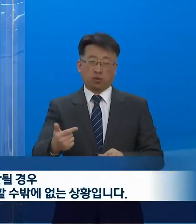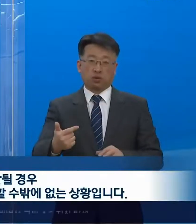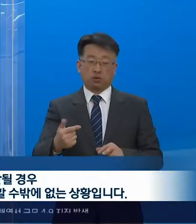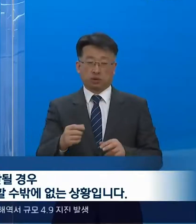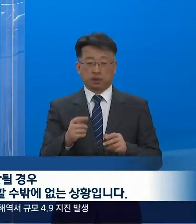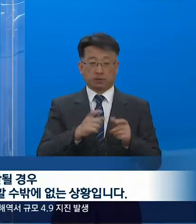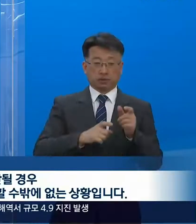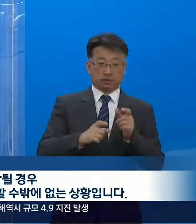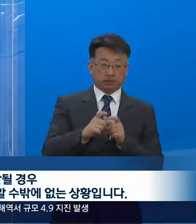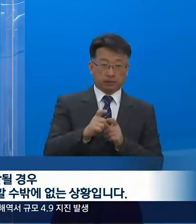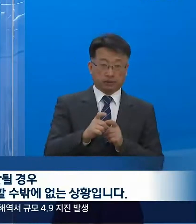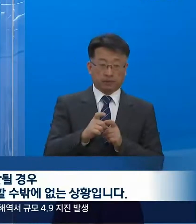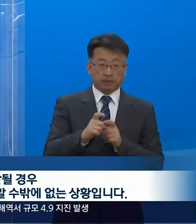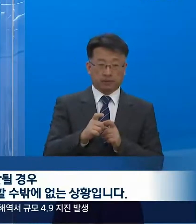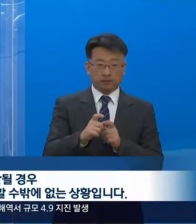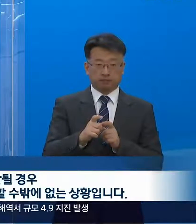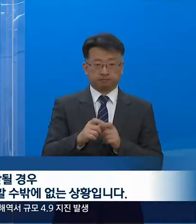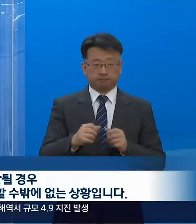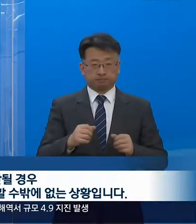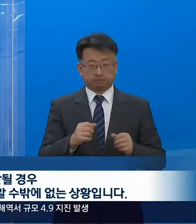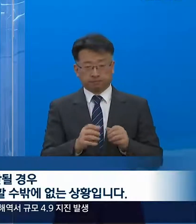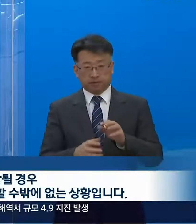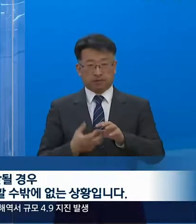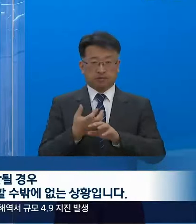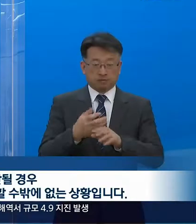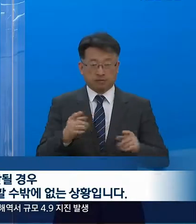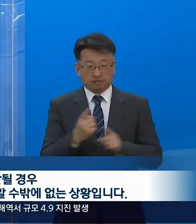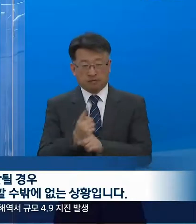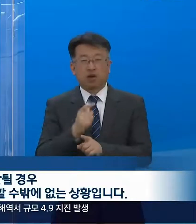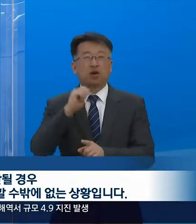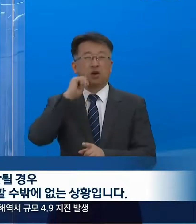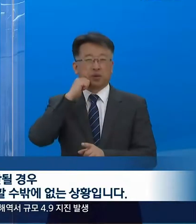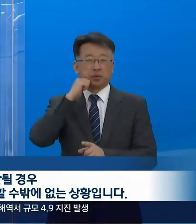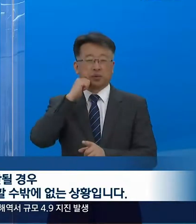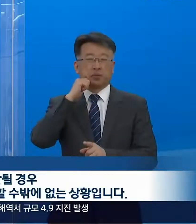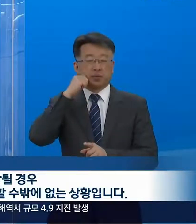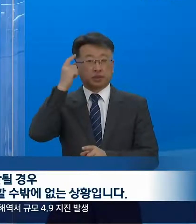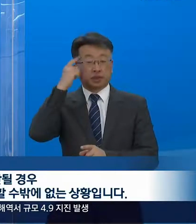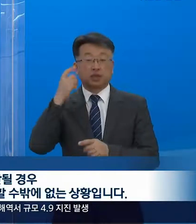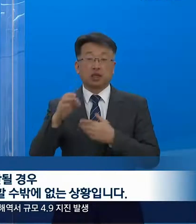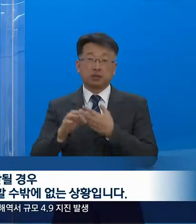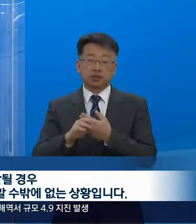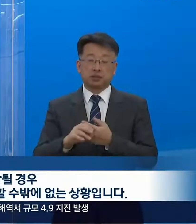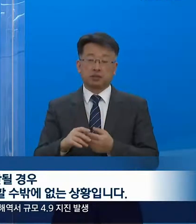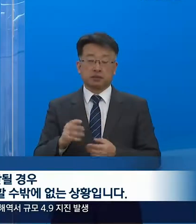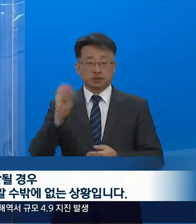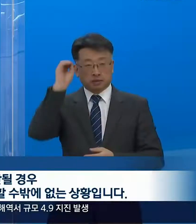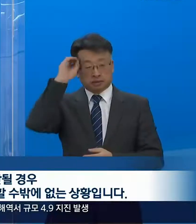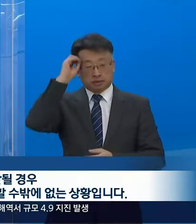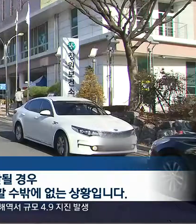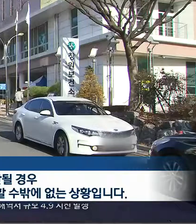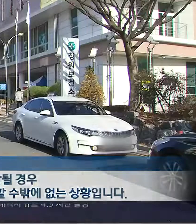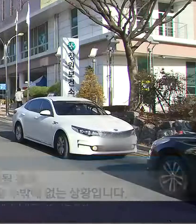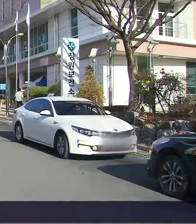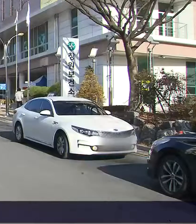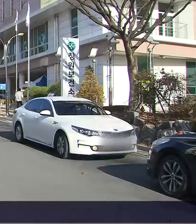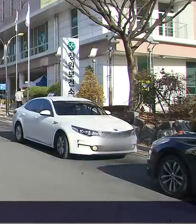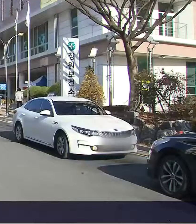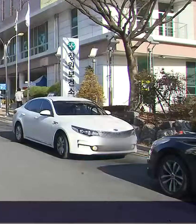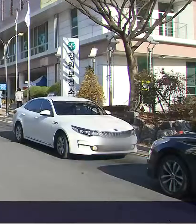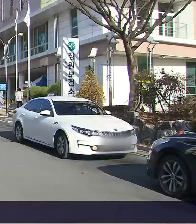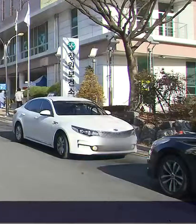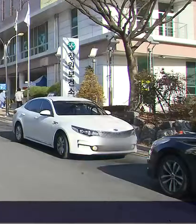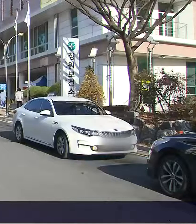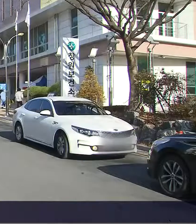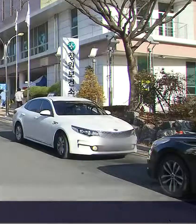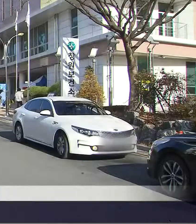어렵다고 판단될 경우 정부의 특단의 예방대책을 도입할 수밖에 없는 상황입니다.